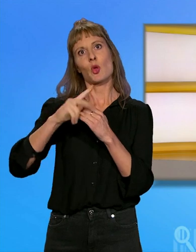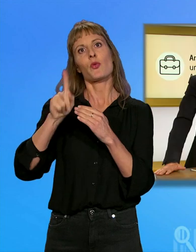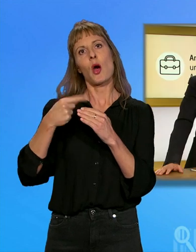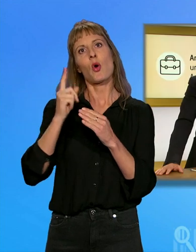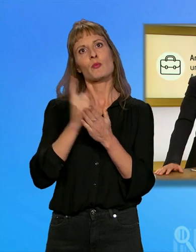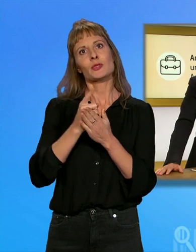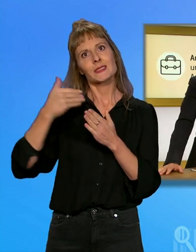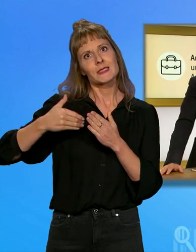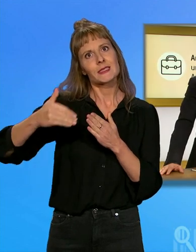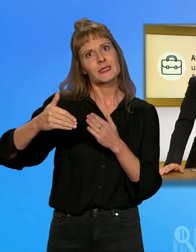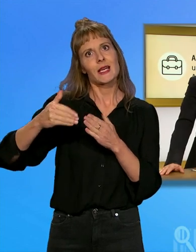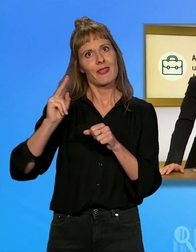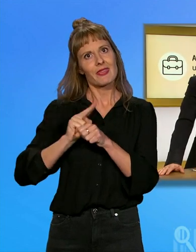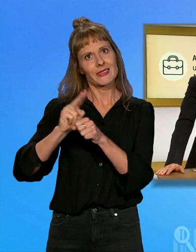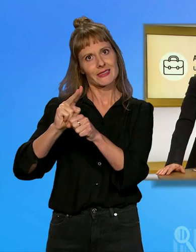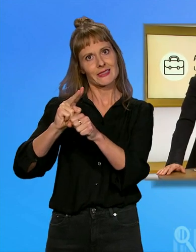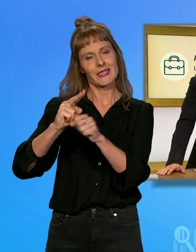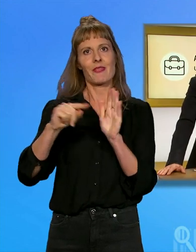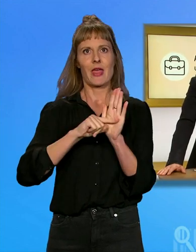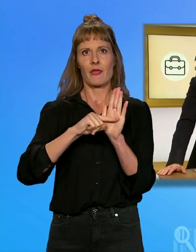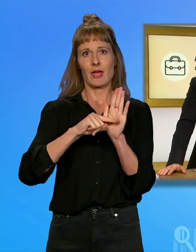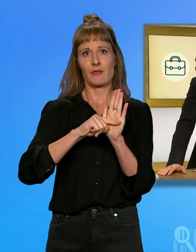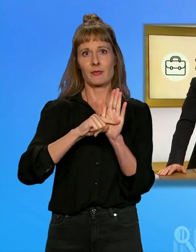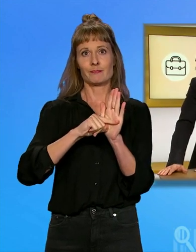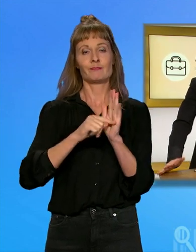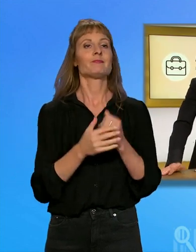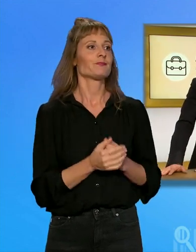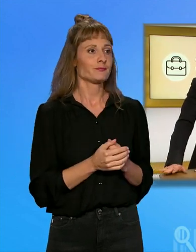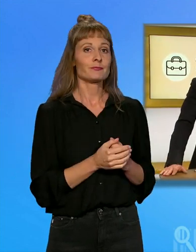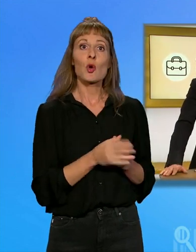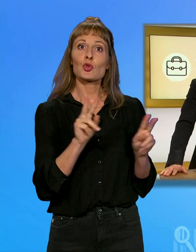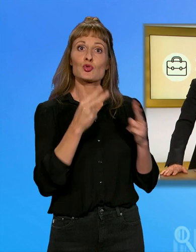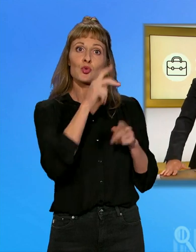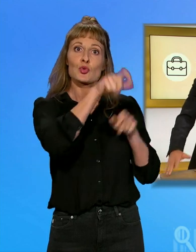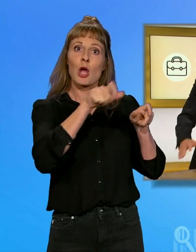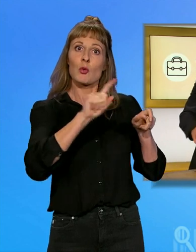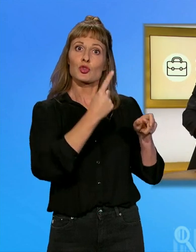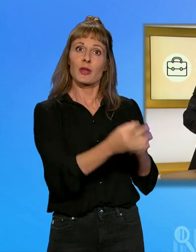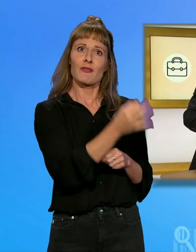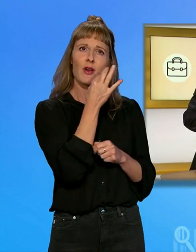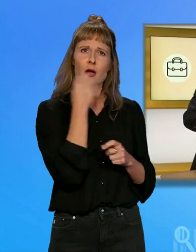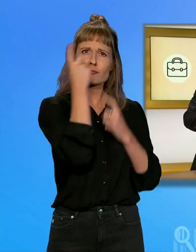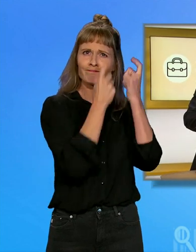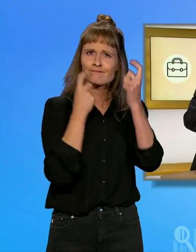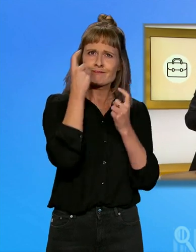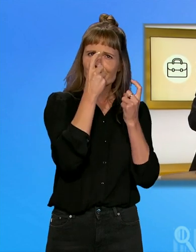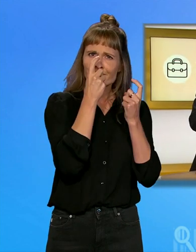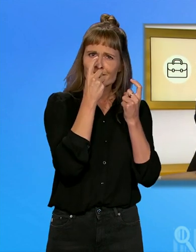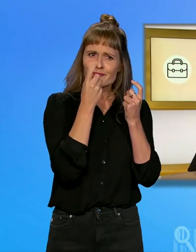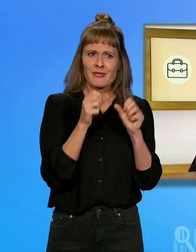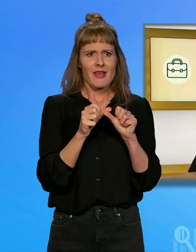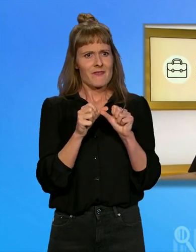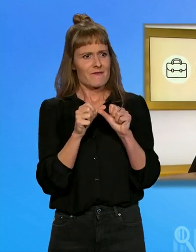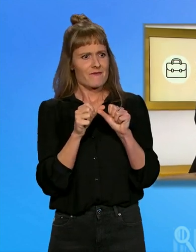aus unseren Zuschauerinnen und Zuschauern bekommen. Jemand hat gesagt, wie ist das, oder hat gefragt, wie ist das eigentlich? Wenn jetzt kann das sein, dass man in einem Betrieb